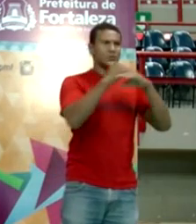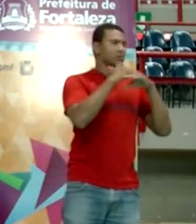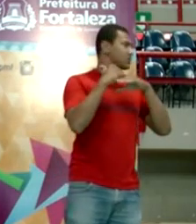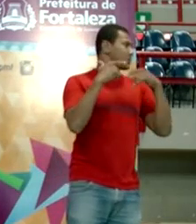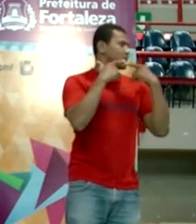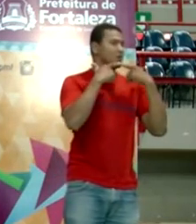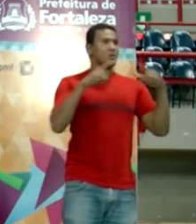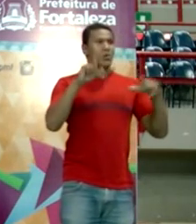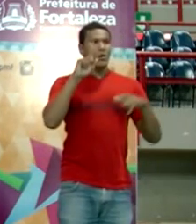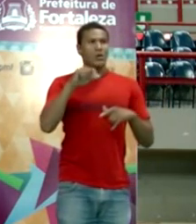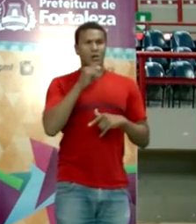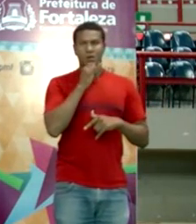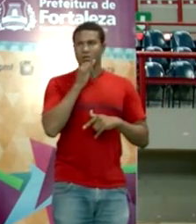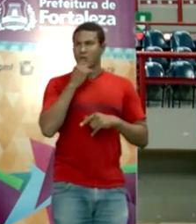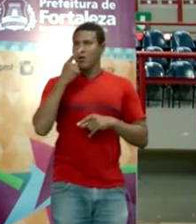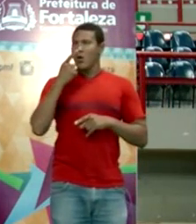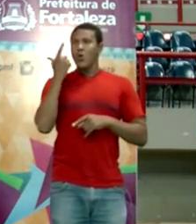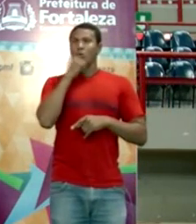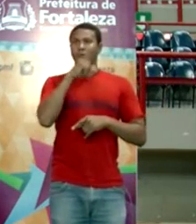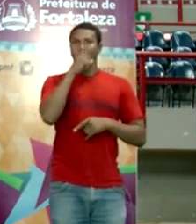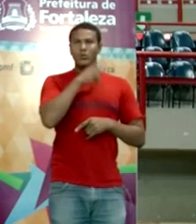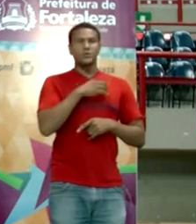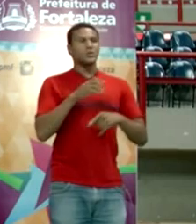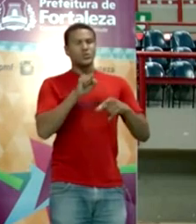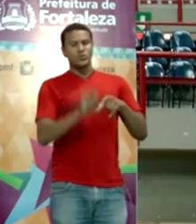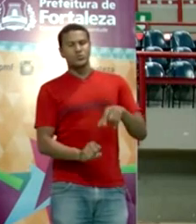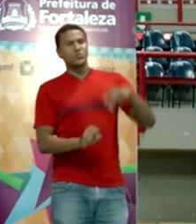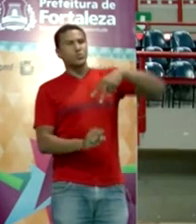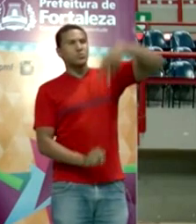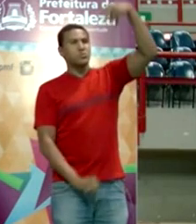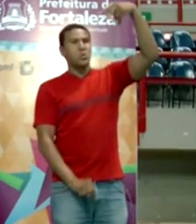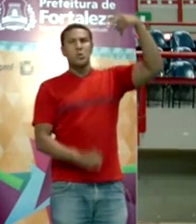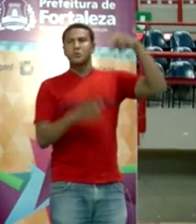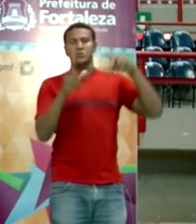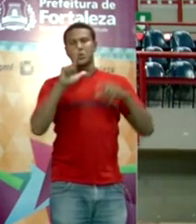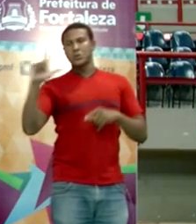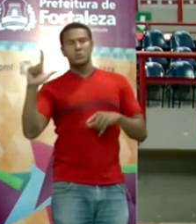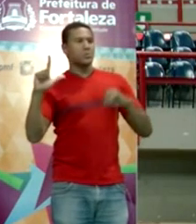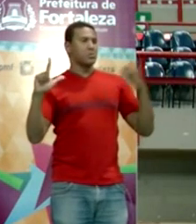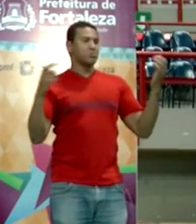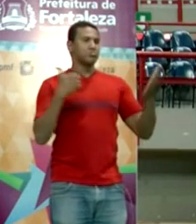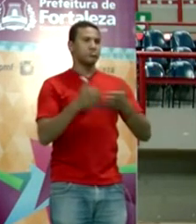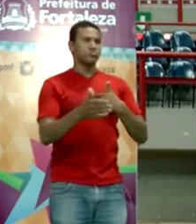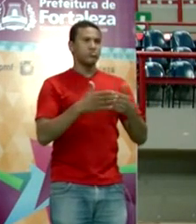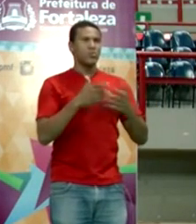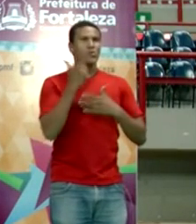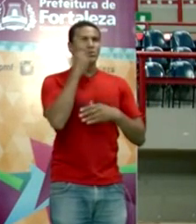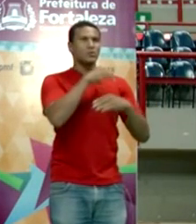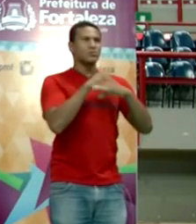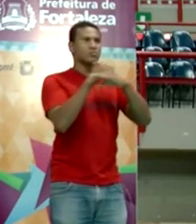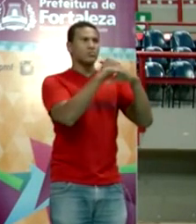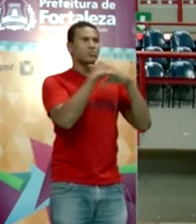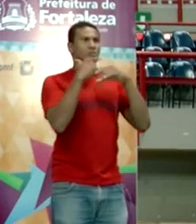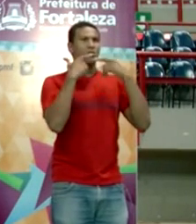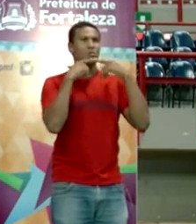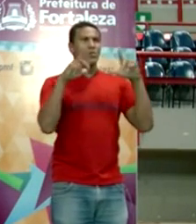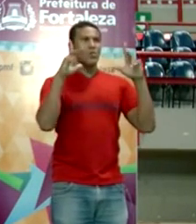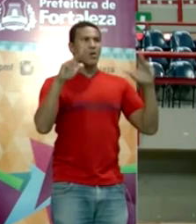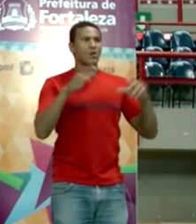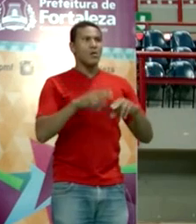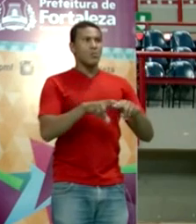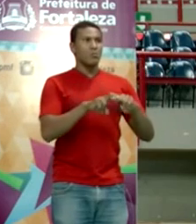deste país de uma maneira unificada, a notícia é um gênero jornalístico. No texto, o que caracteriza